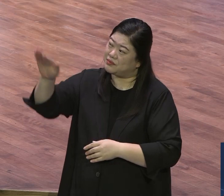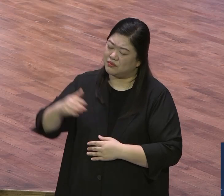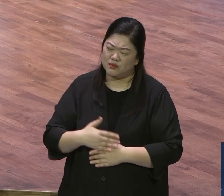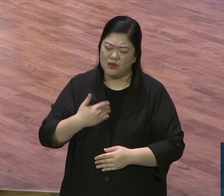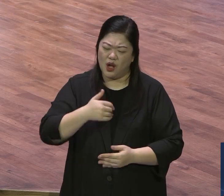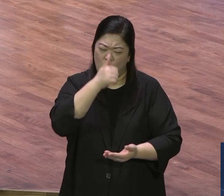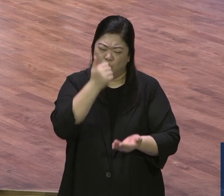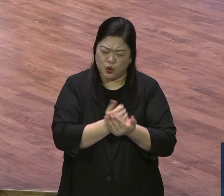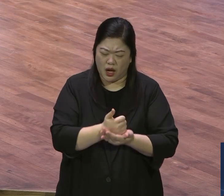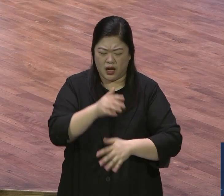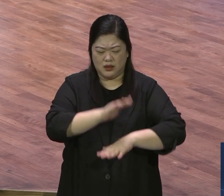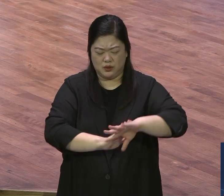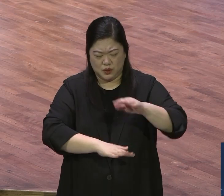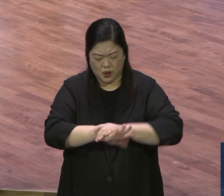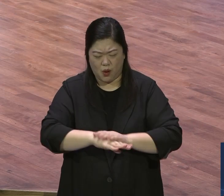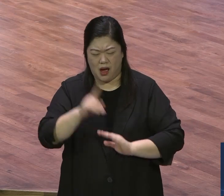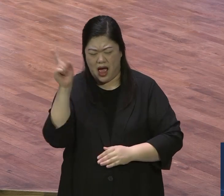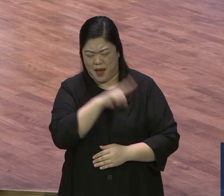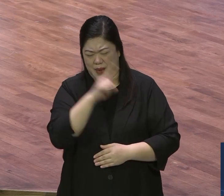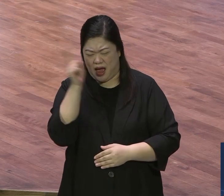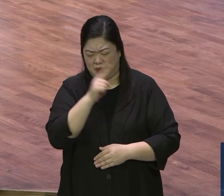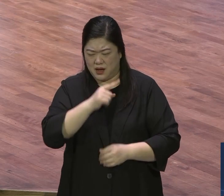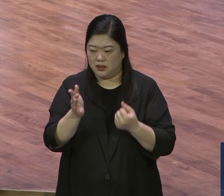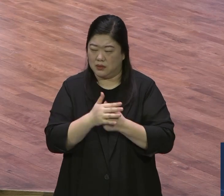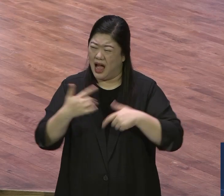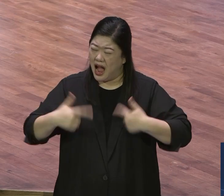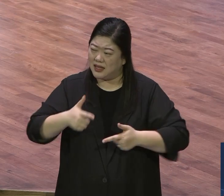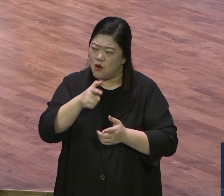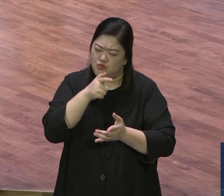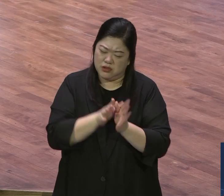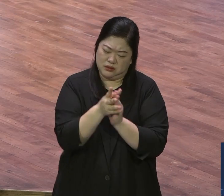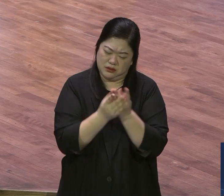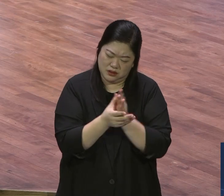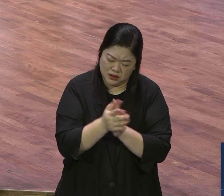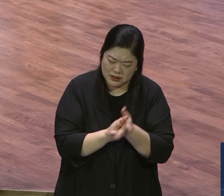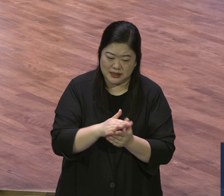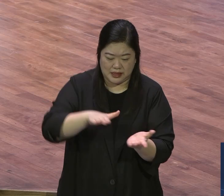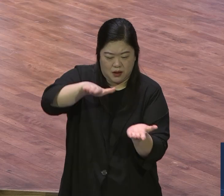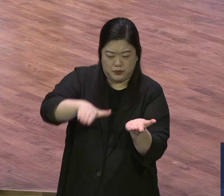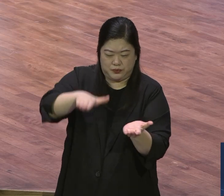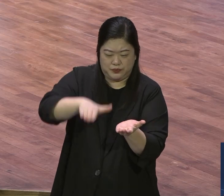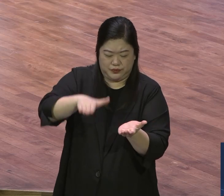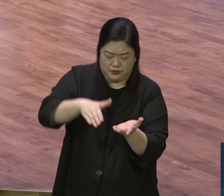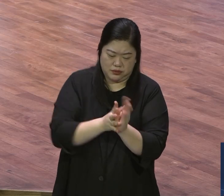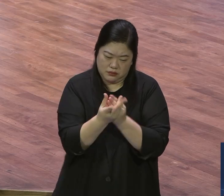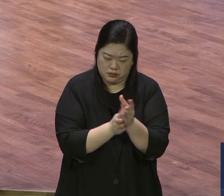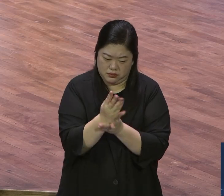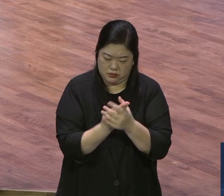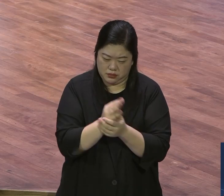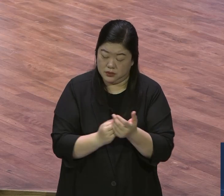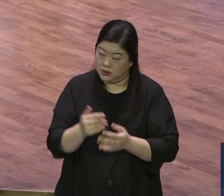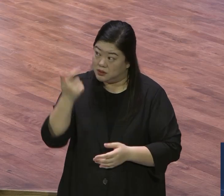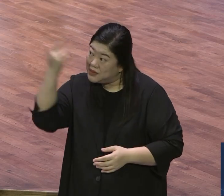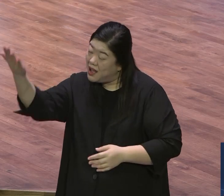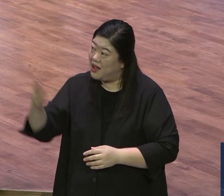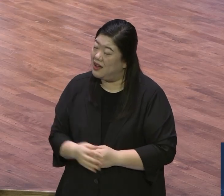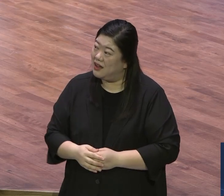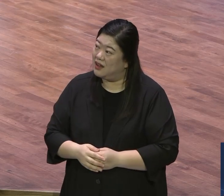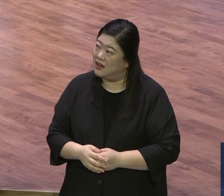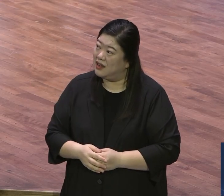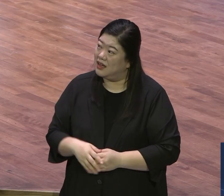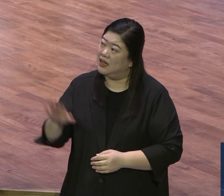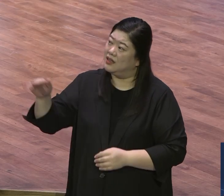짓고 손으로 나쁜 짓을 했으면 어디 하나님 소독제와 물로 다시 손을 씻을 하십니까? 하나님 우리가 얼마나